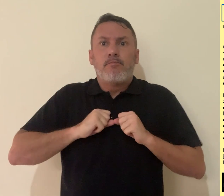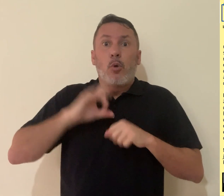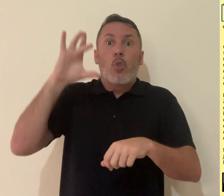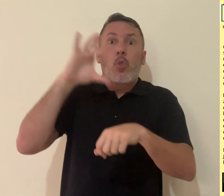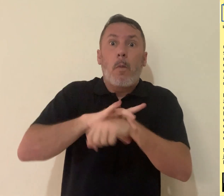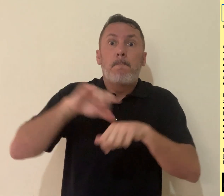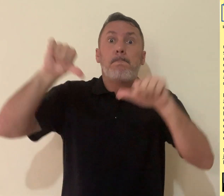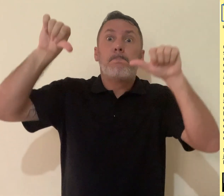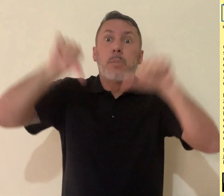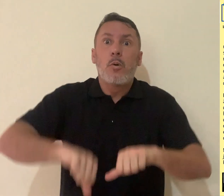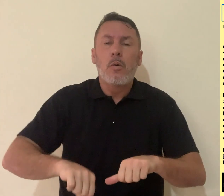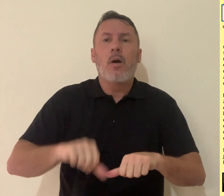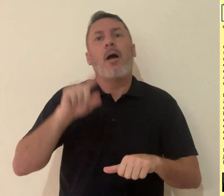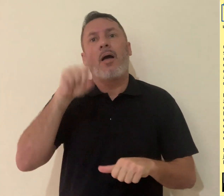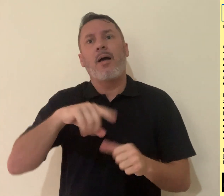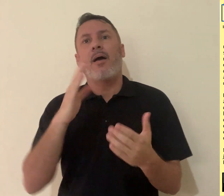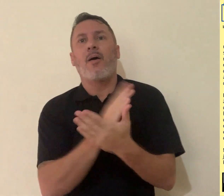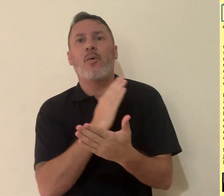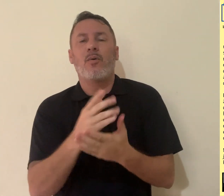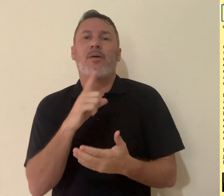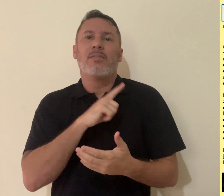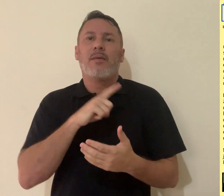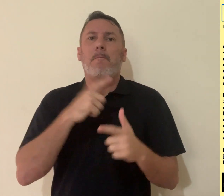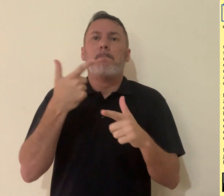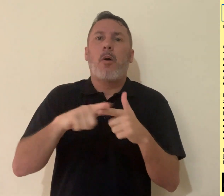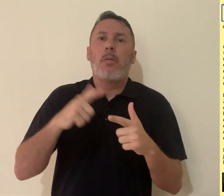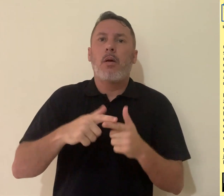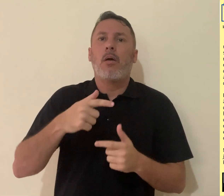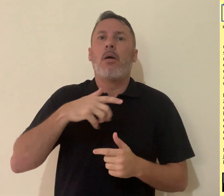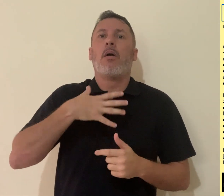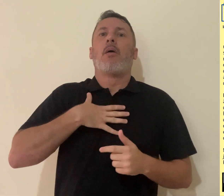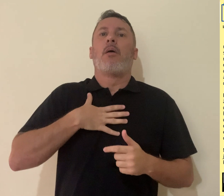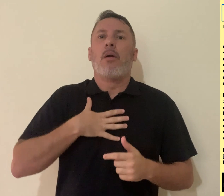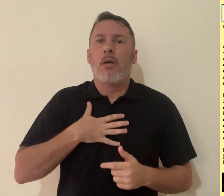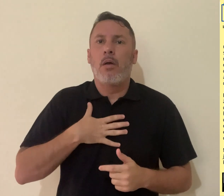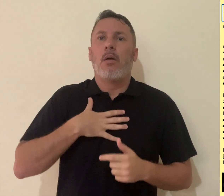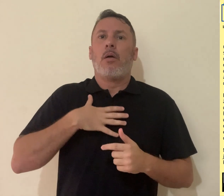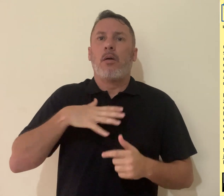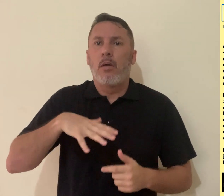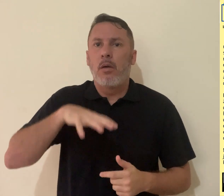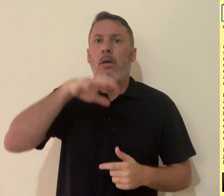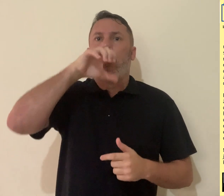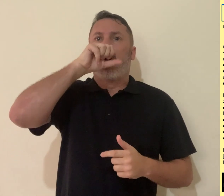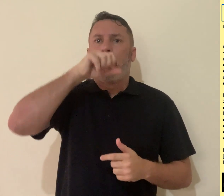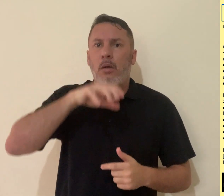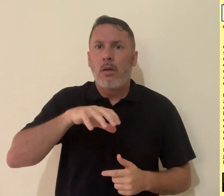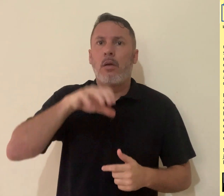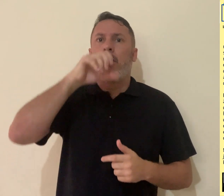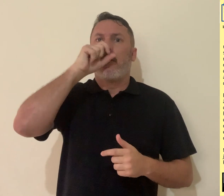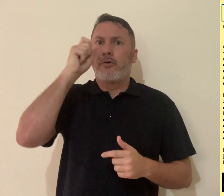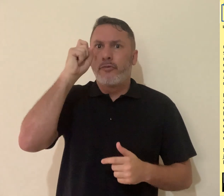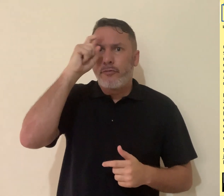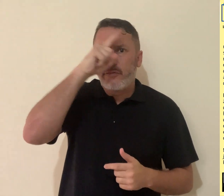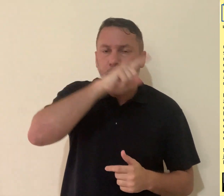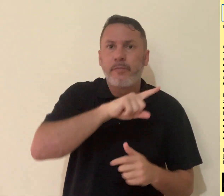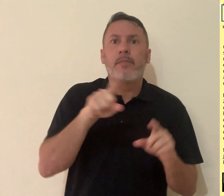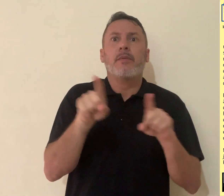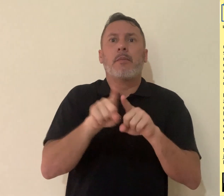condições de saúde que são aquelas com restrições respiratórias com dificuldades de comunicação com